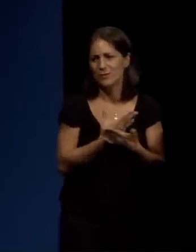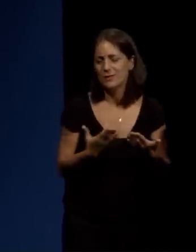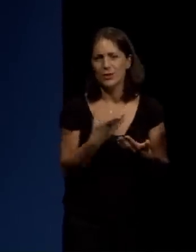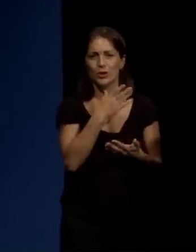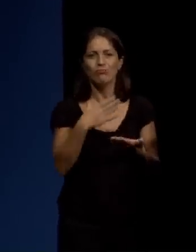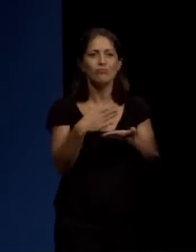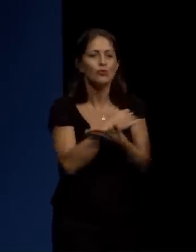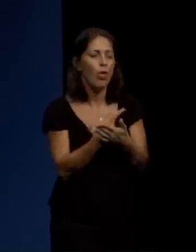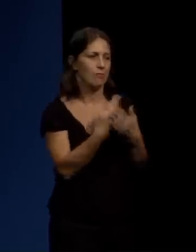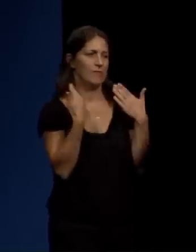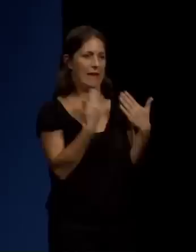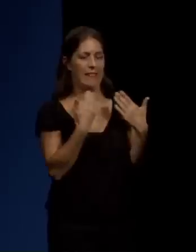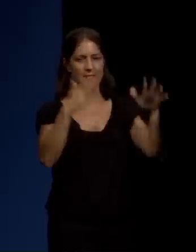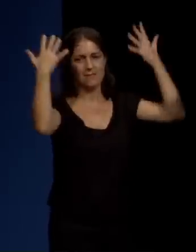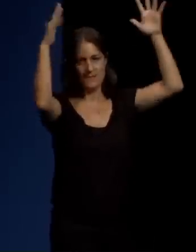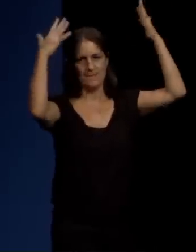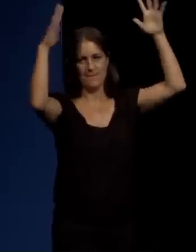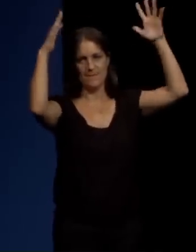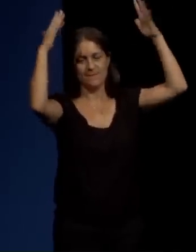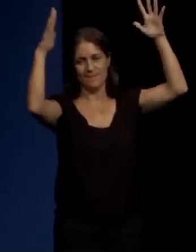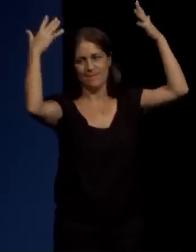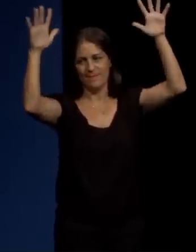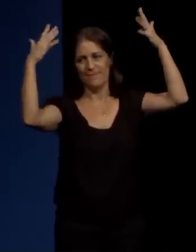por enseñarnos o camiño.